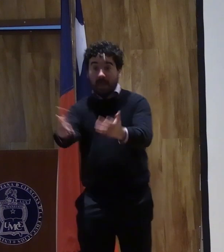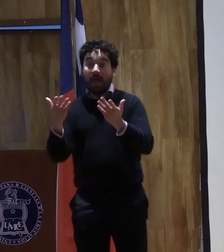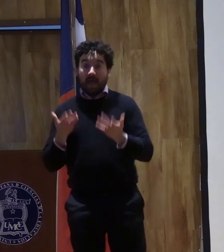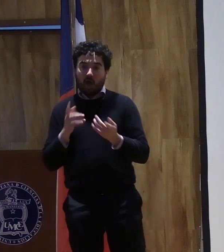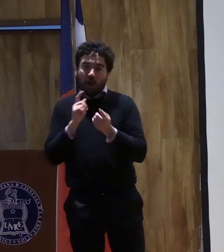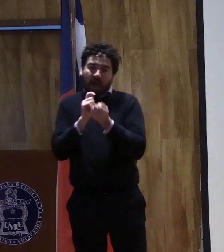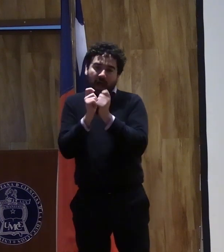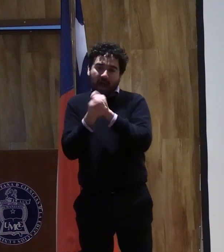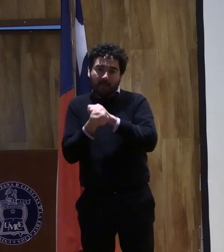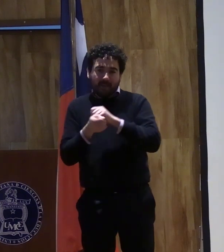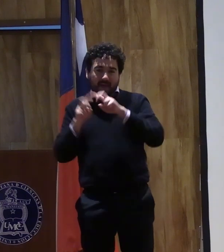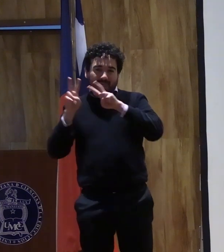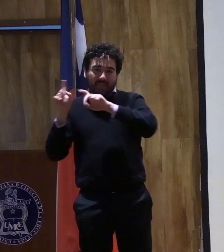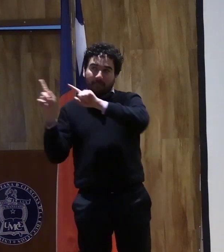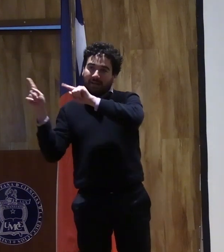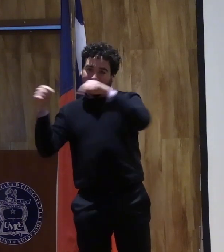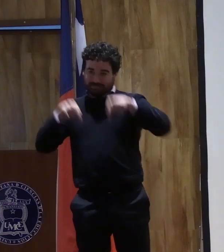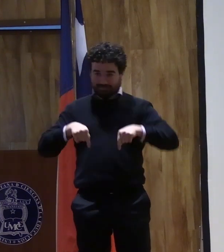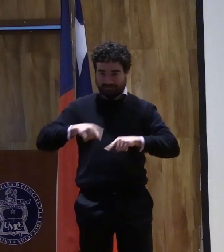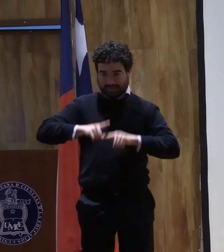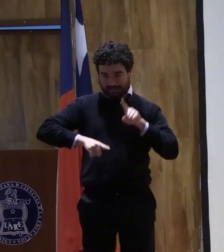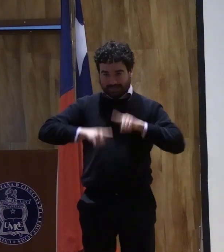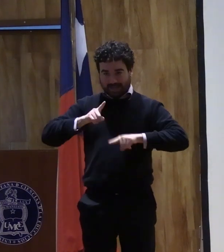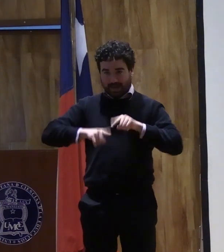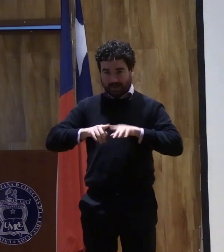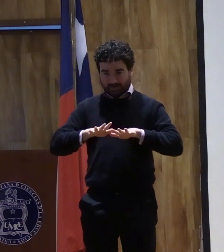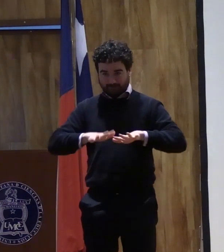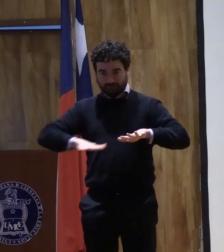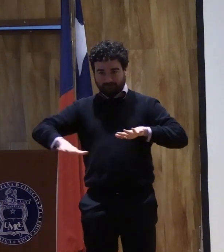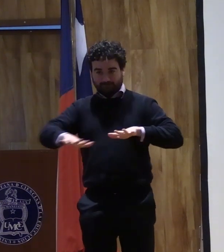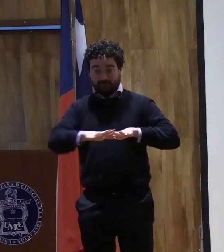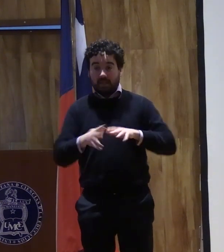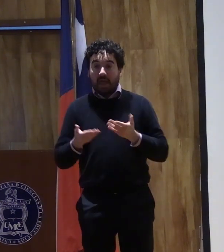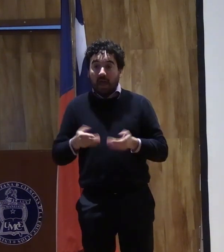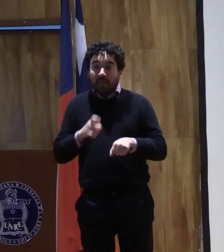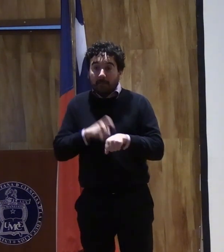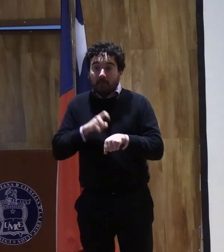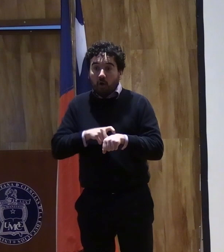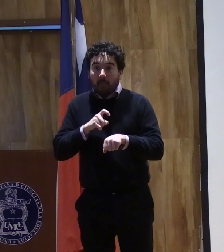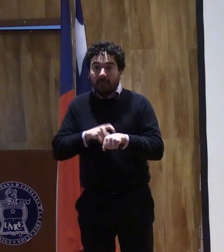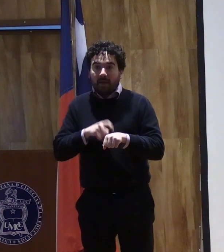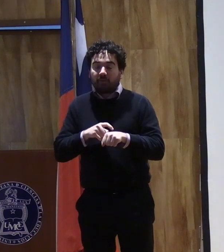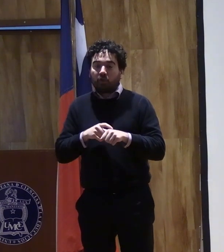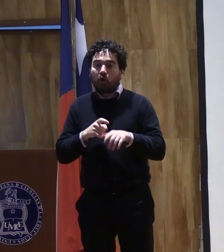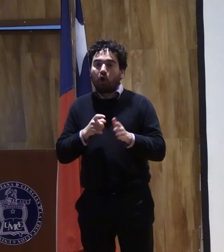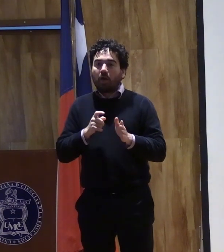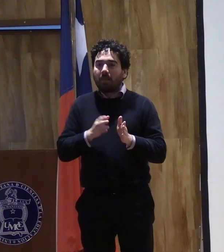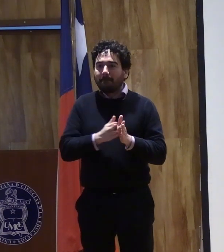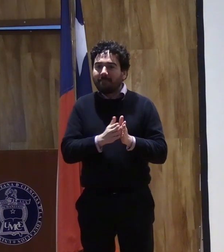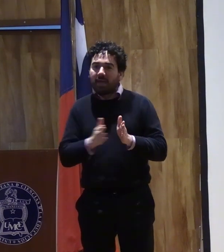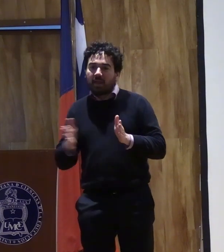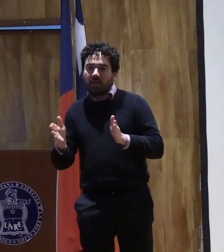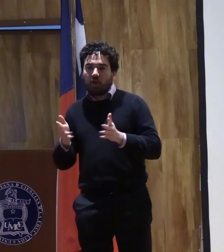justamente en este momento estamos en un periodo de cambio climático.